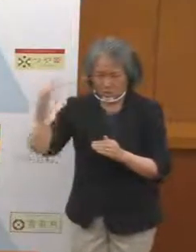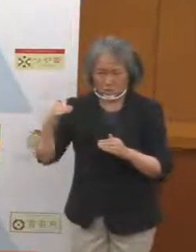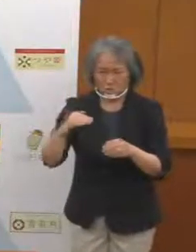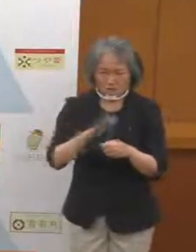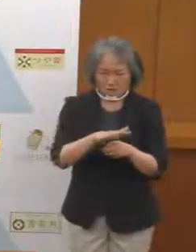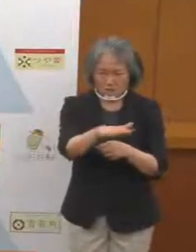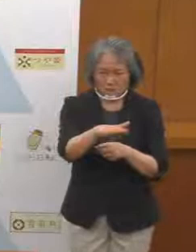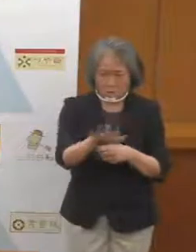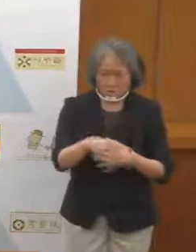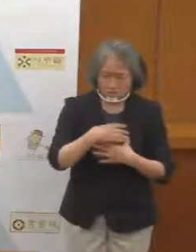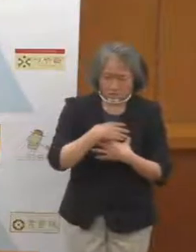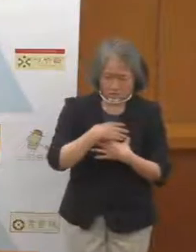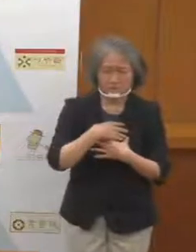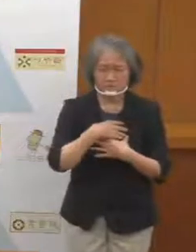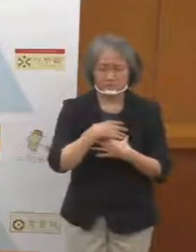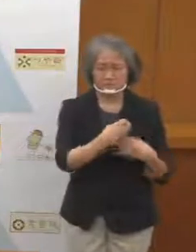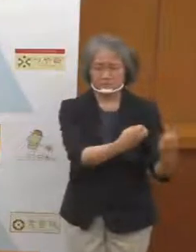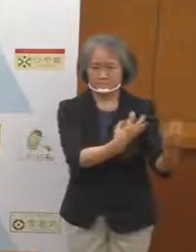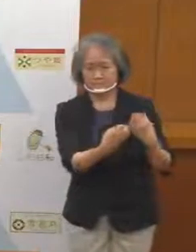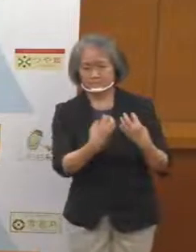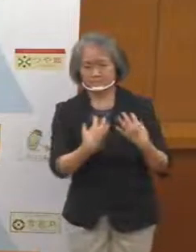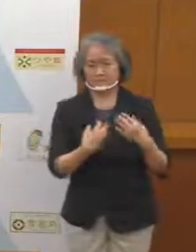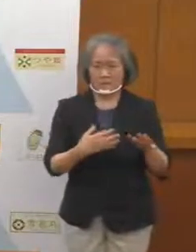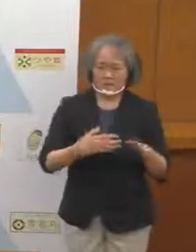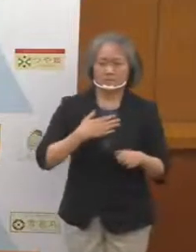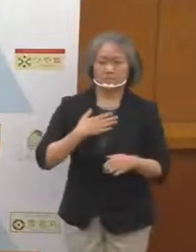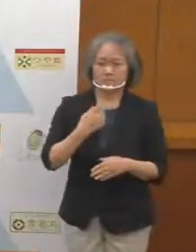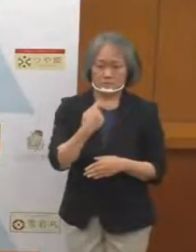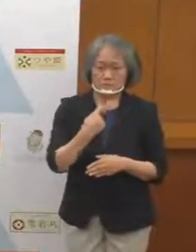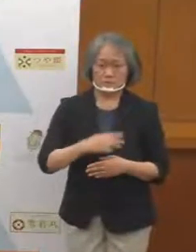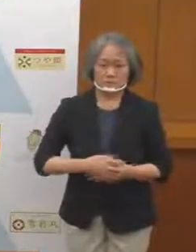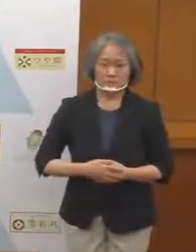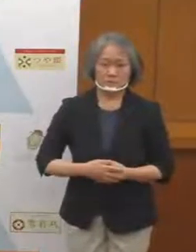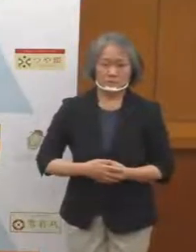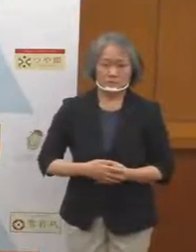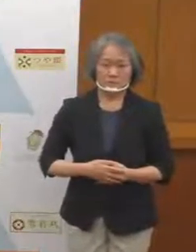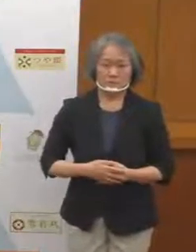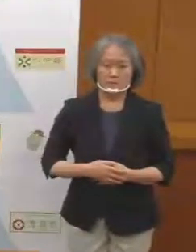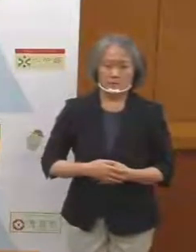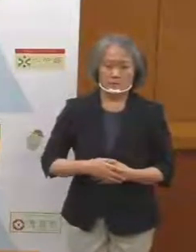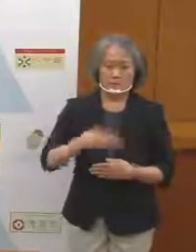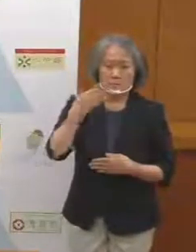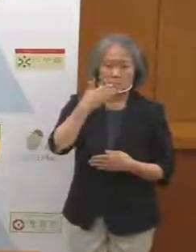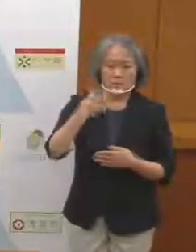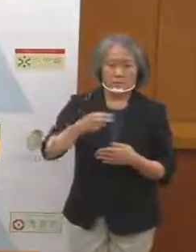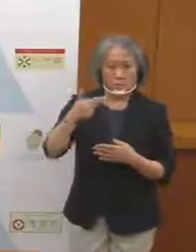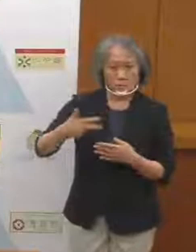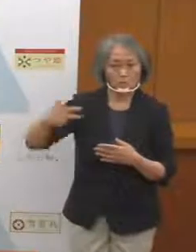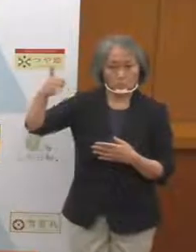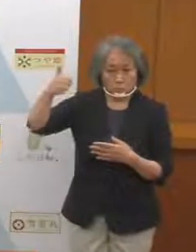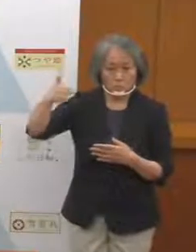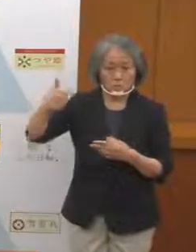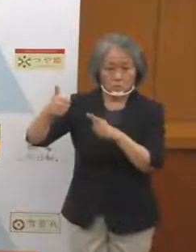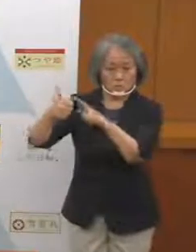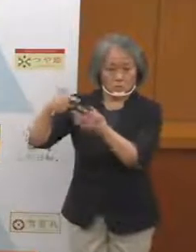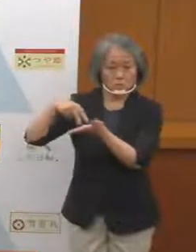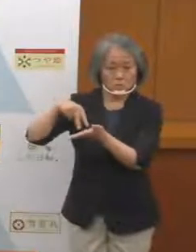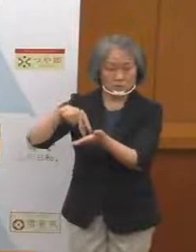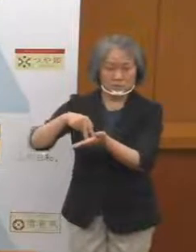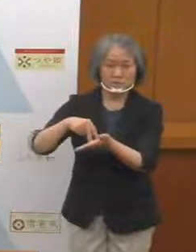心配する声が相当あったと象徴しておりますので佐藤市長としてもこうした地元からのご